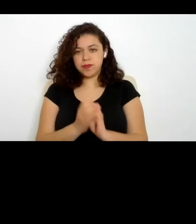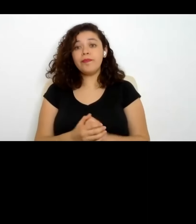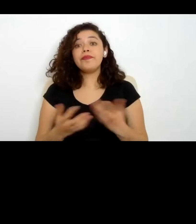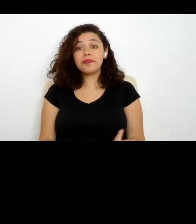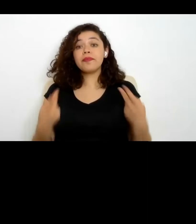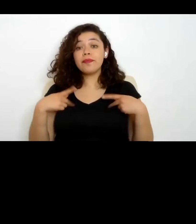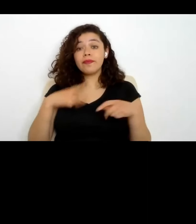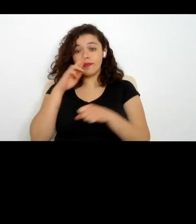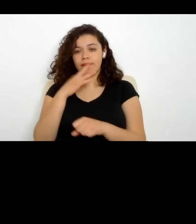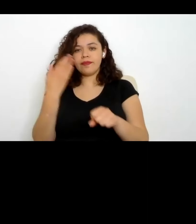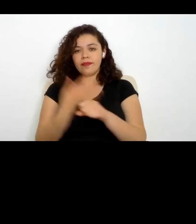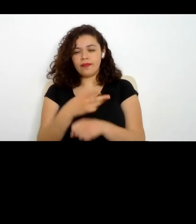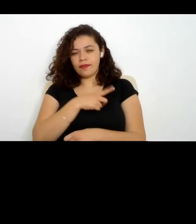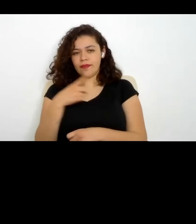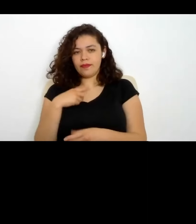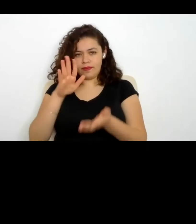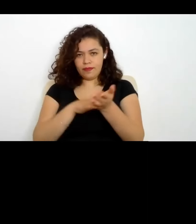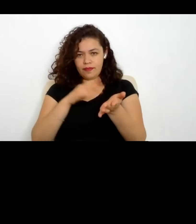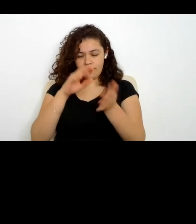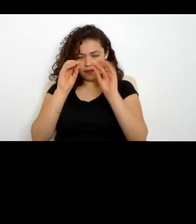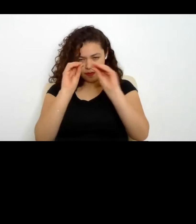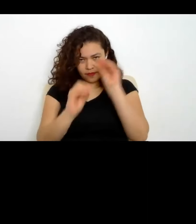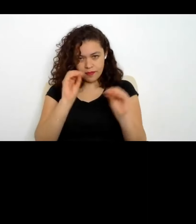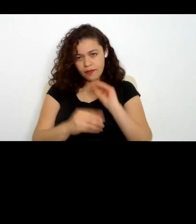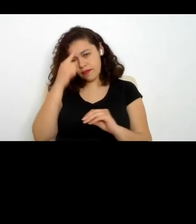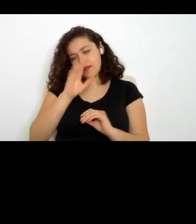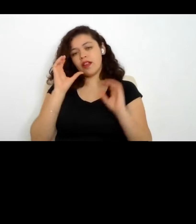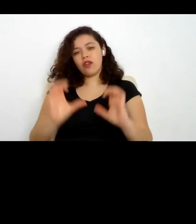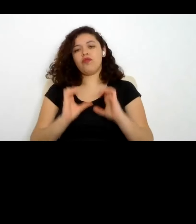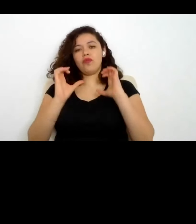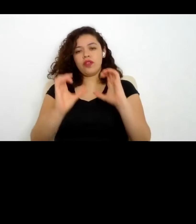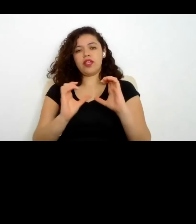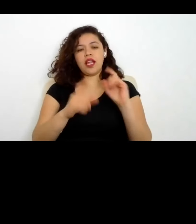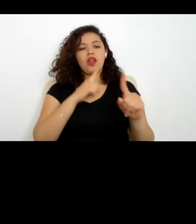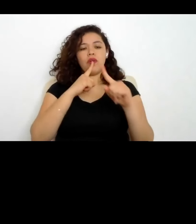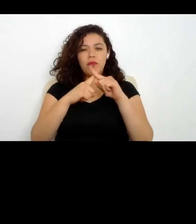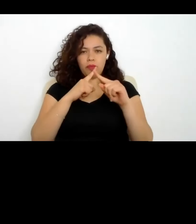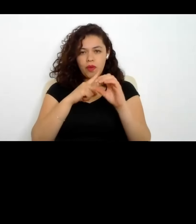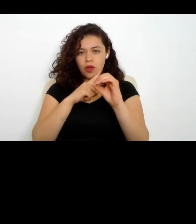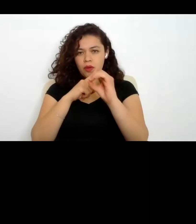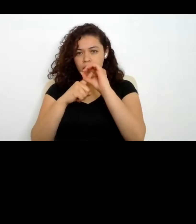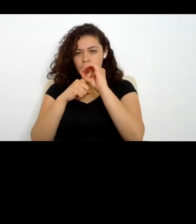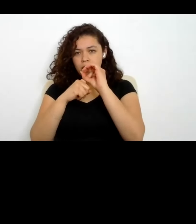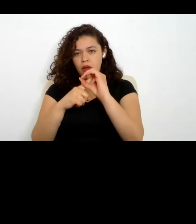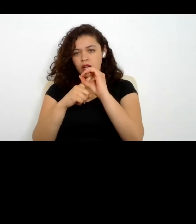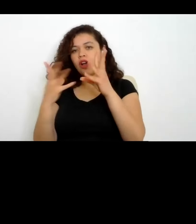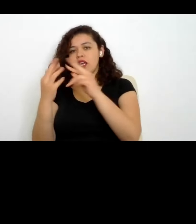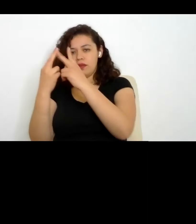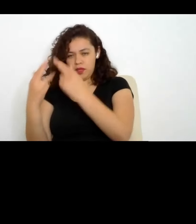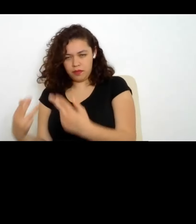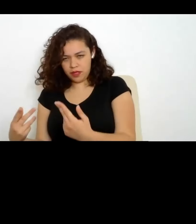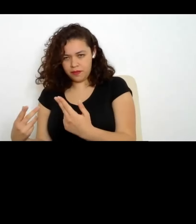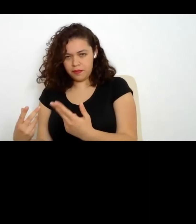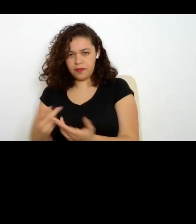responsable deberá establecer y documentar procedimientos para la conservación, el bloqueo y la supresión de estos datos, que era lo que les comentaba, de pues, levantar